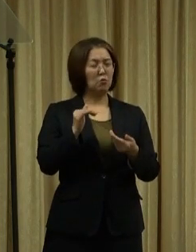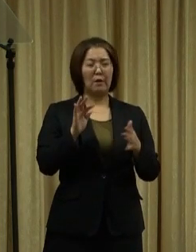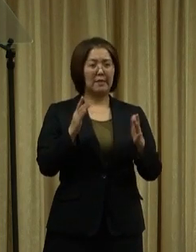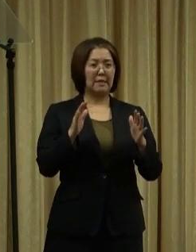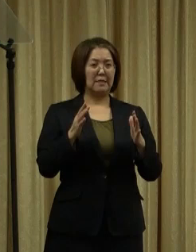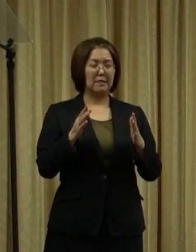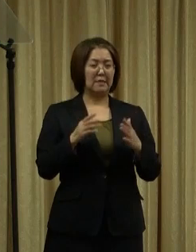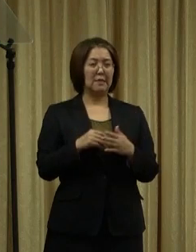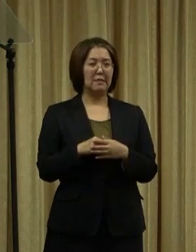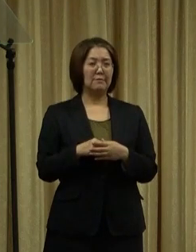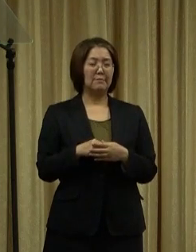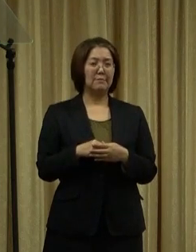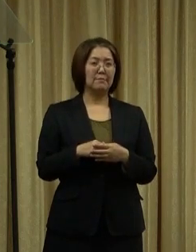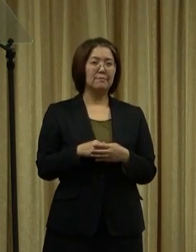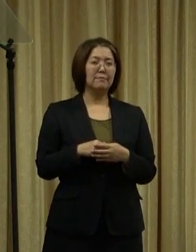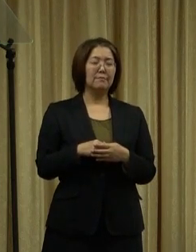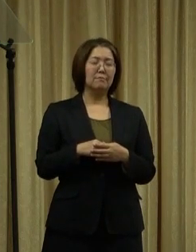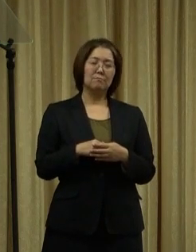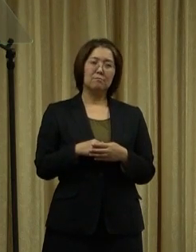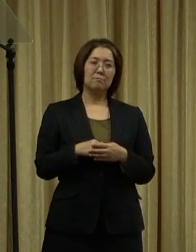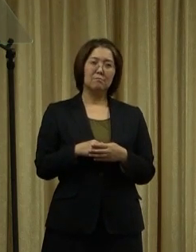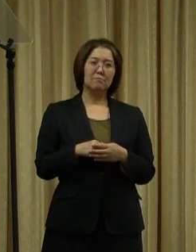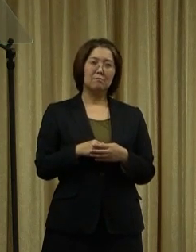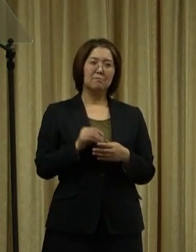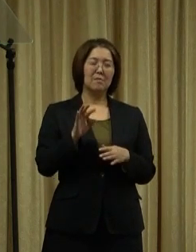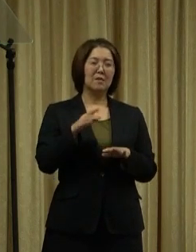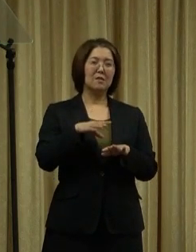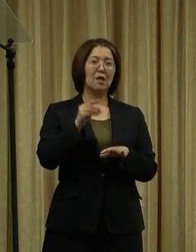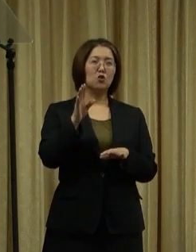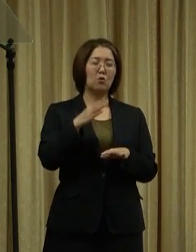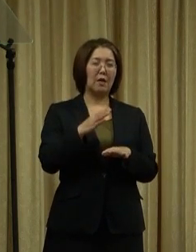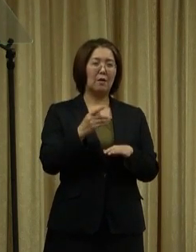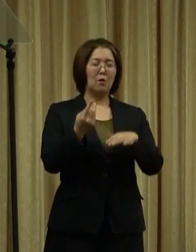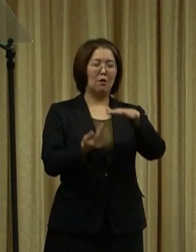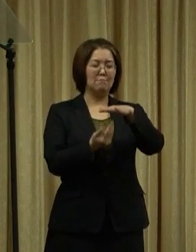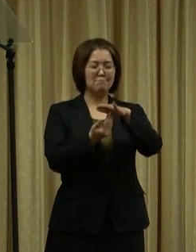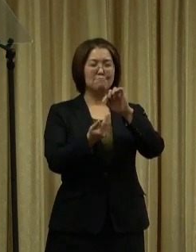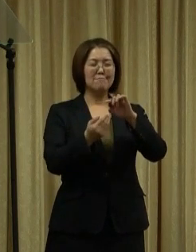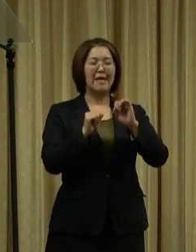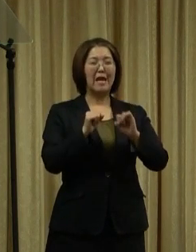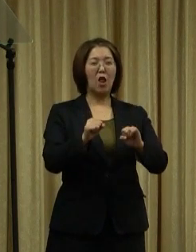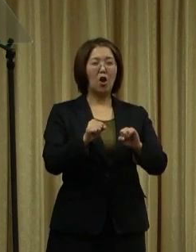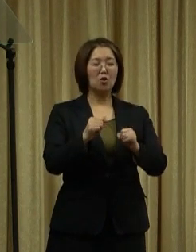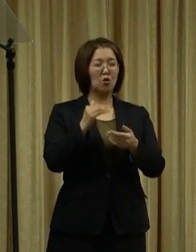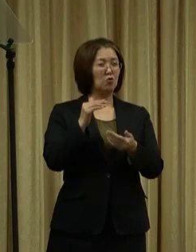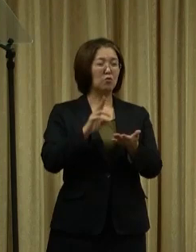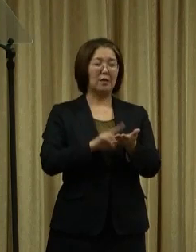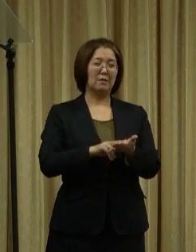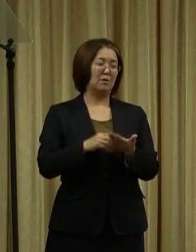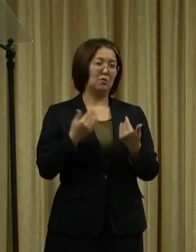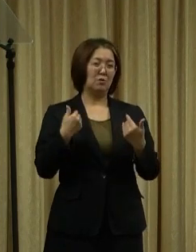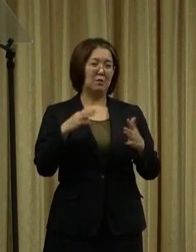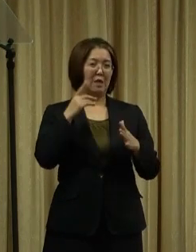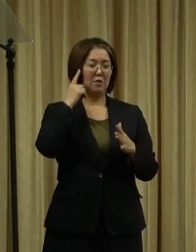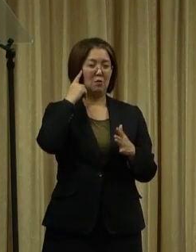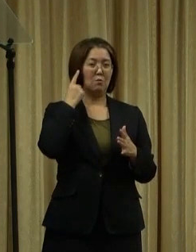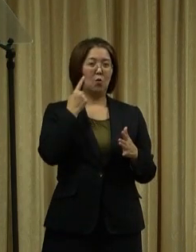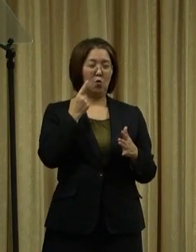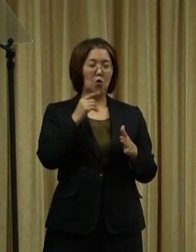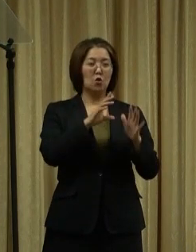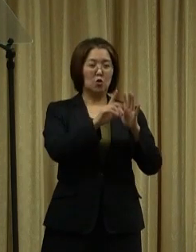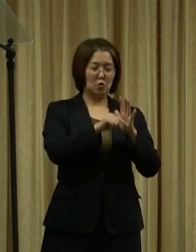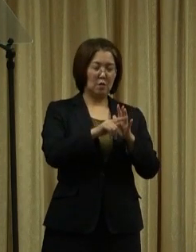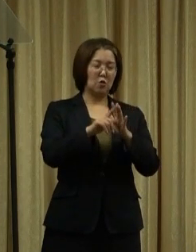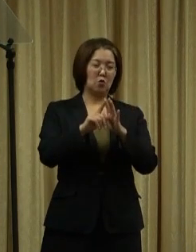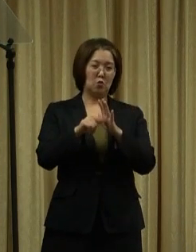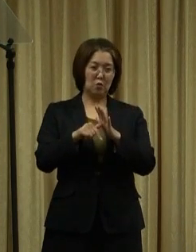けども、でも頭にキャップをこれだけで1年間やろうぜということは特に必要ないんだろうと思います。まあ、その時その